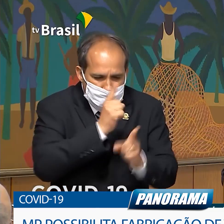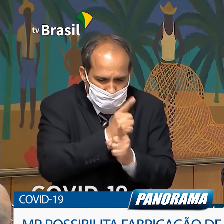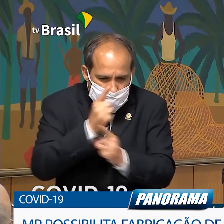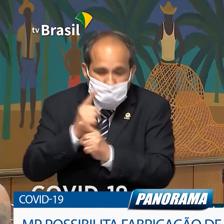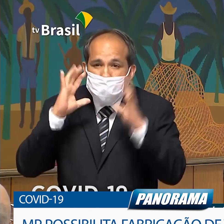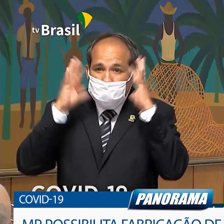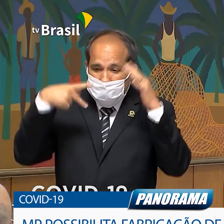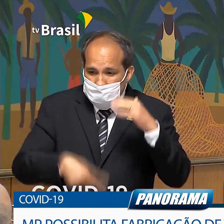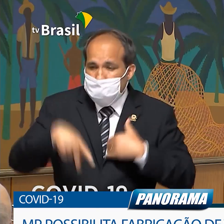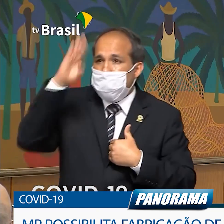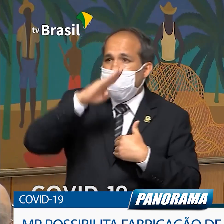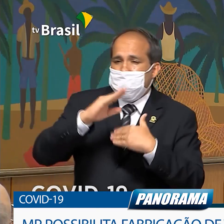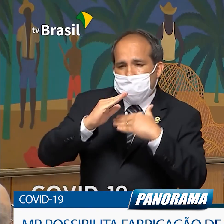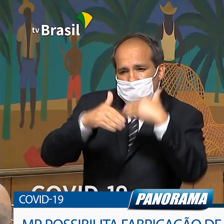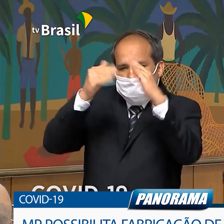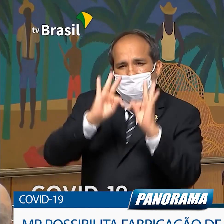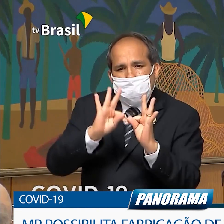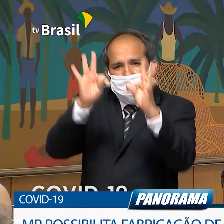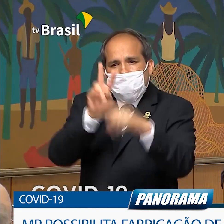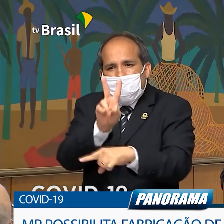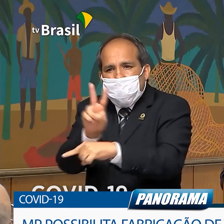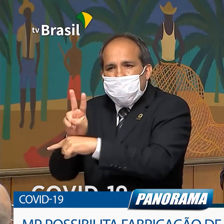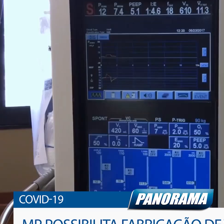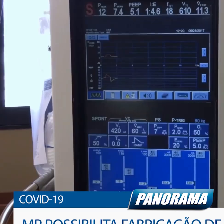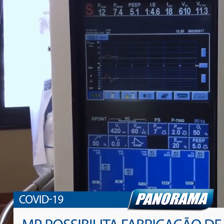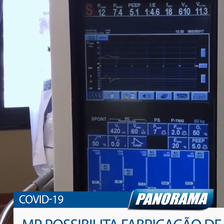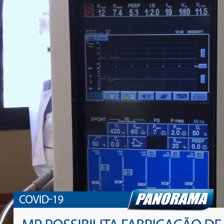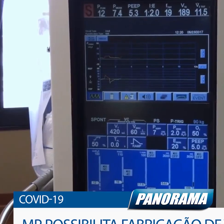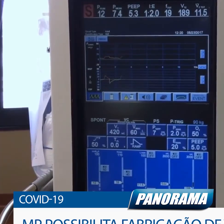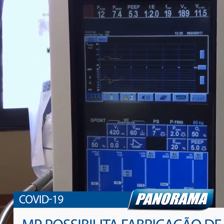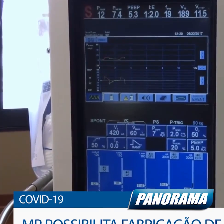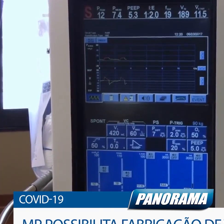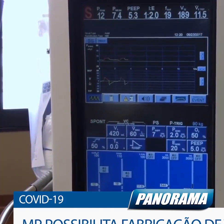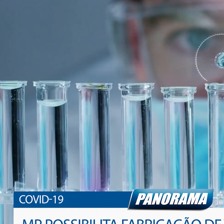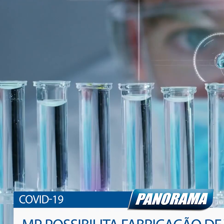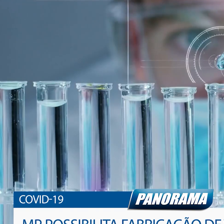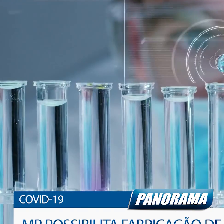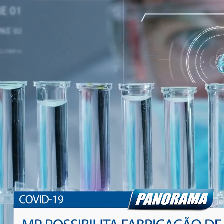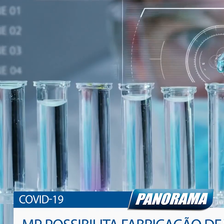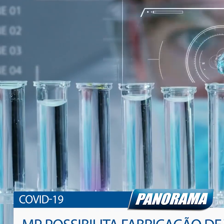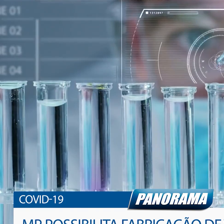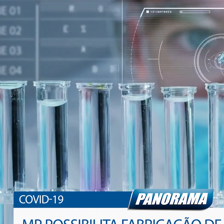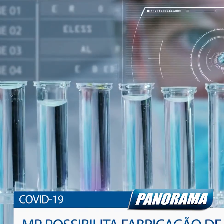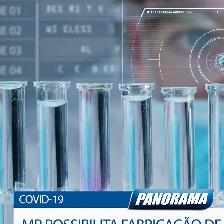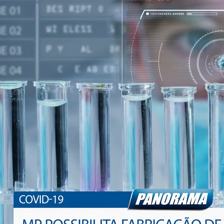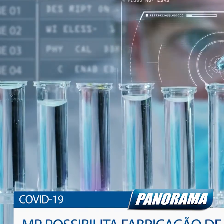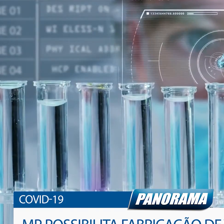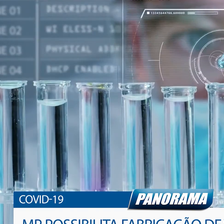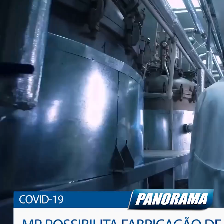Brasil desenvolver tecnologias para a proteção dos brasileiros. O acordo de cooperação entre a Fiocruz e o